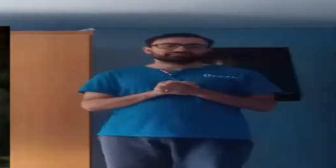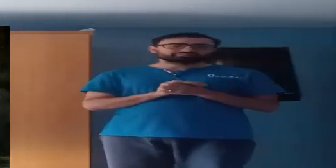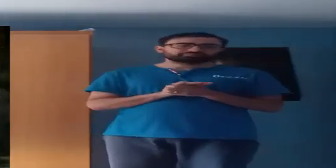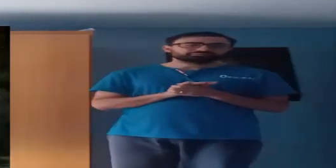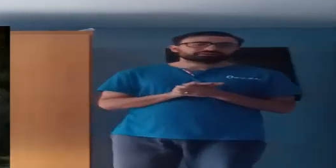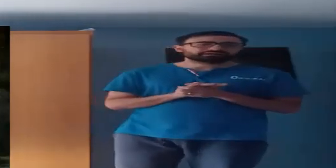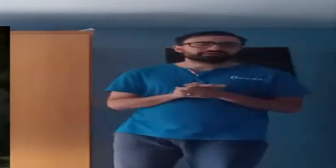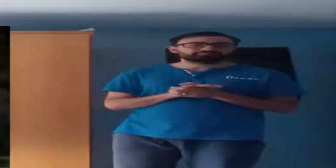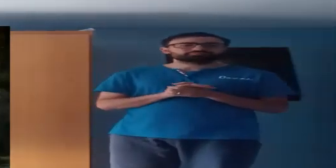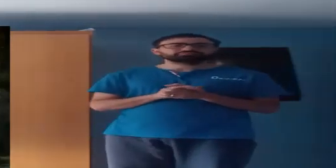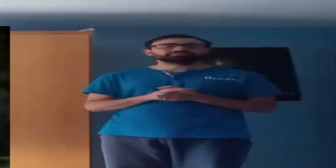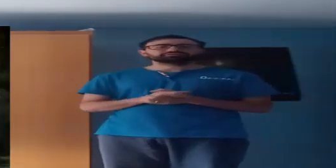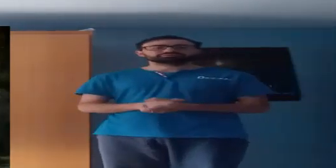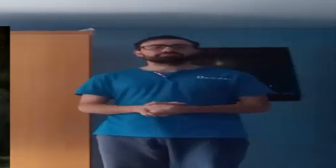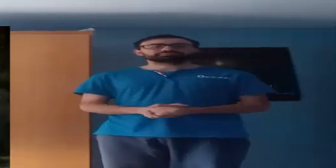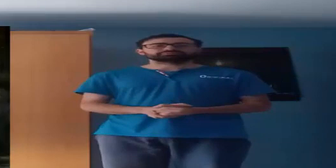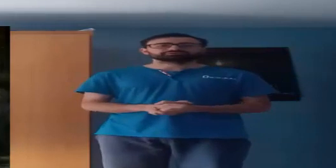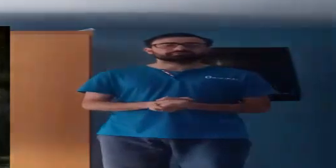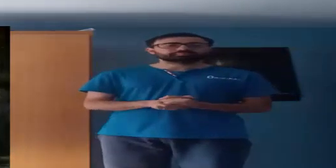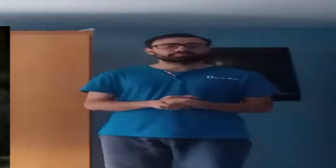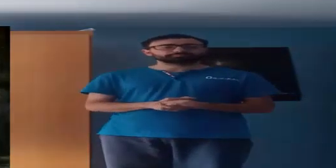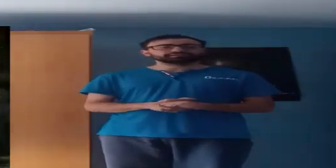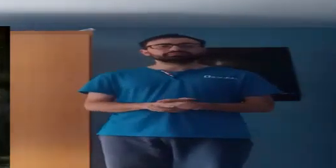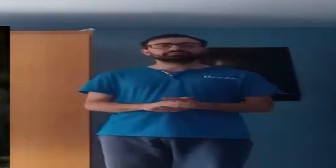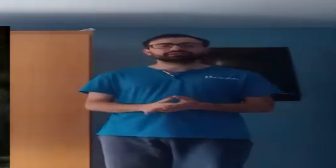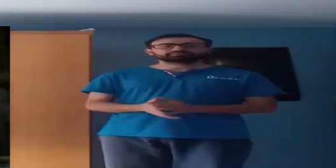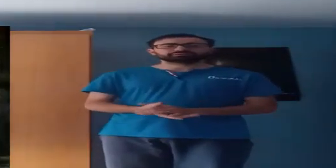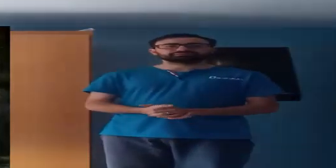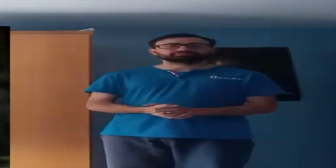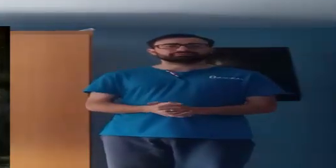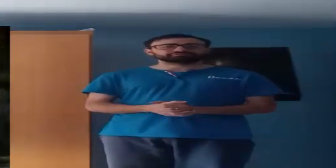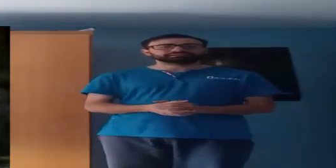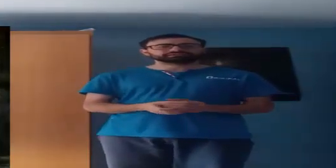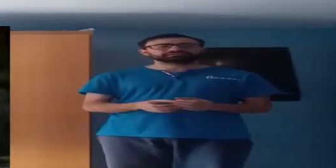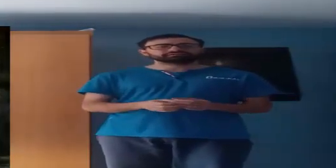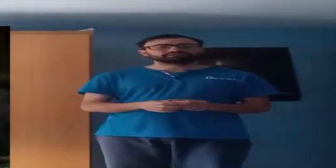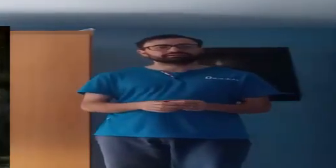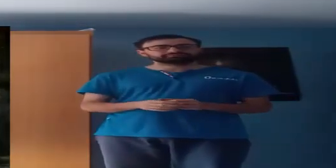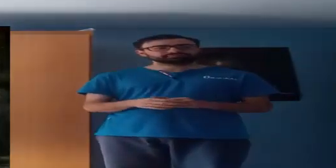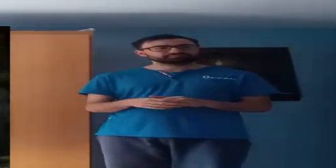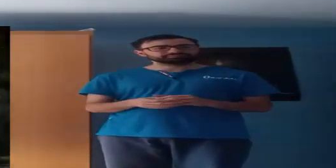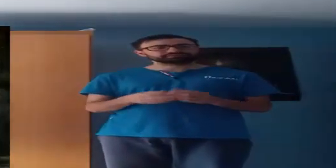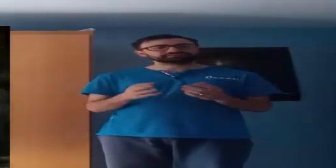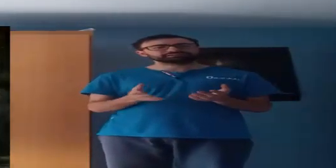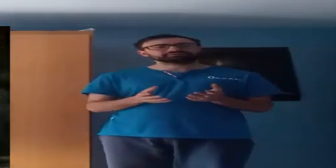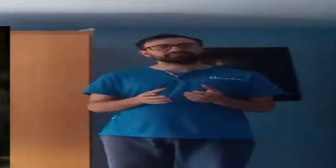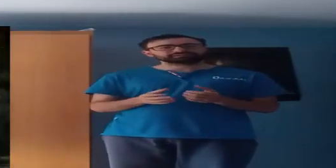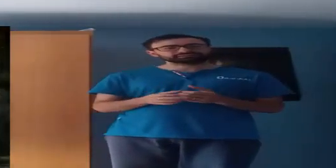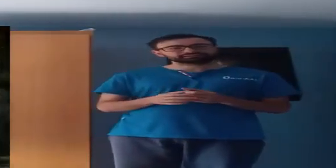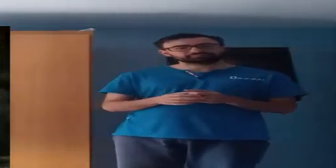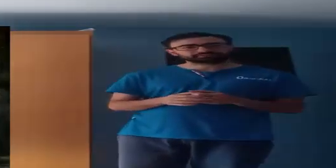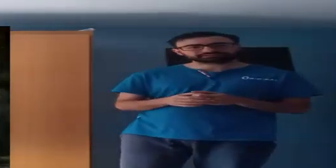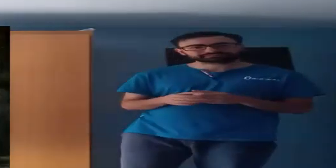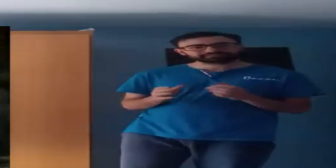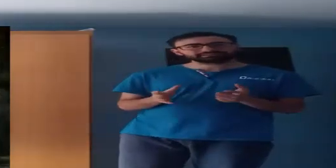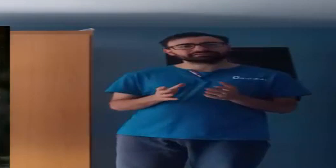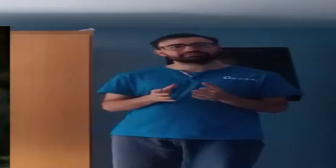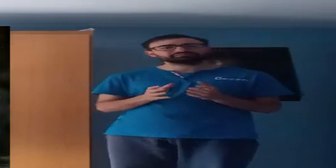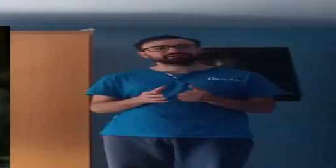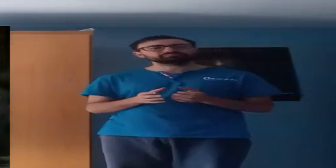de nuevo al mundo de los vivos. Pero cuando llega a ser lo que es para salir del